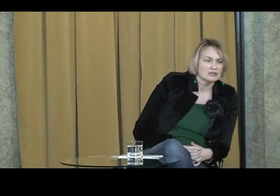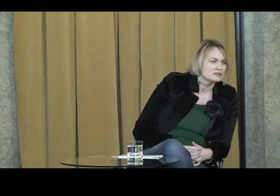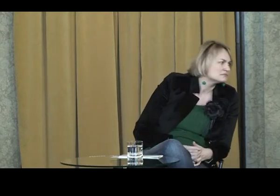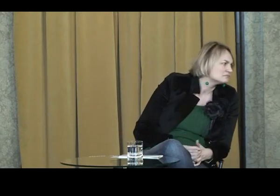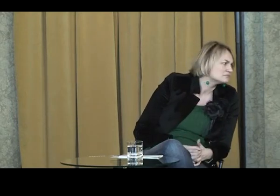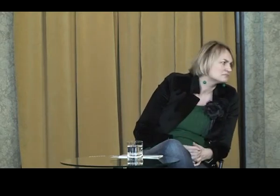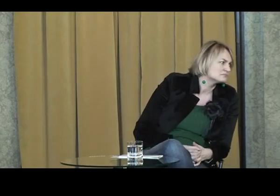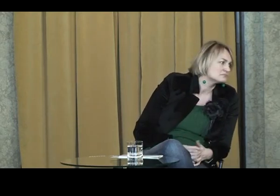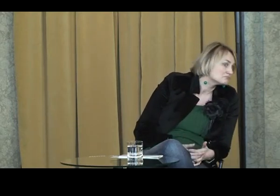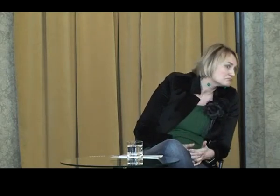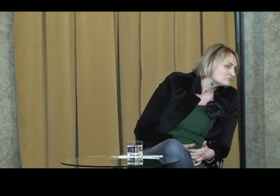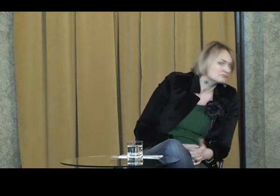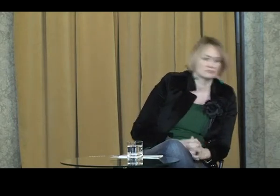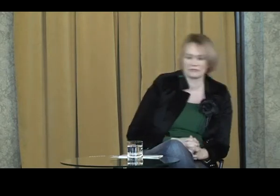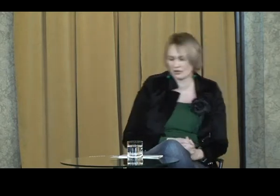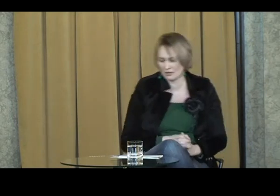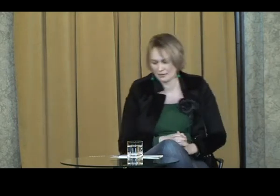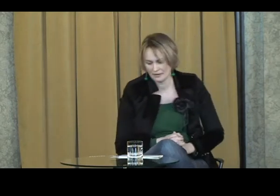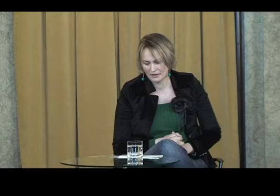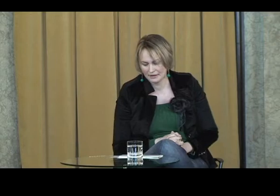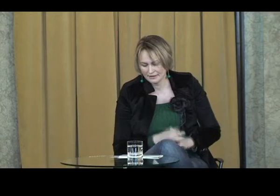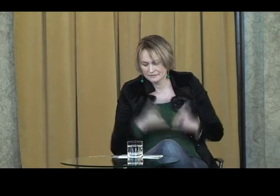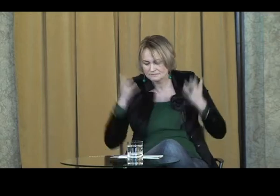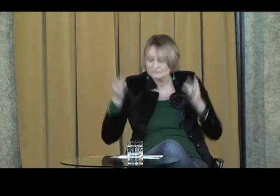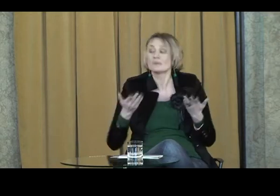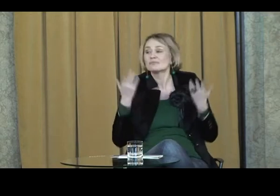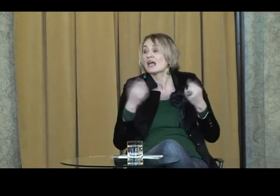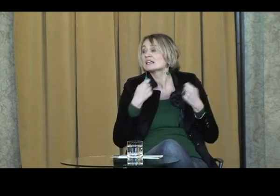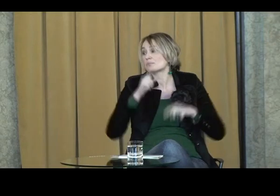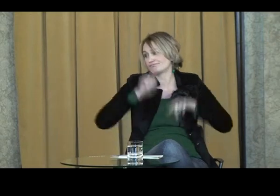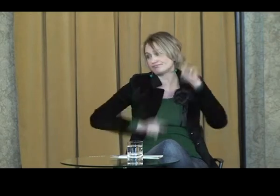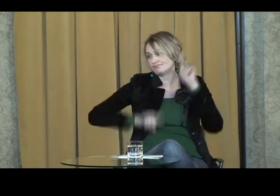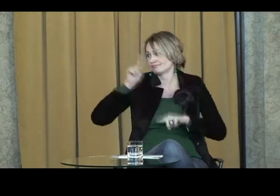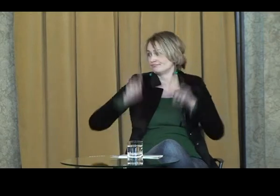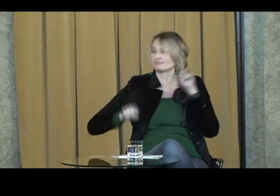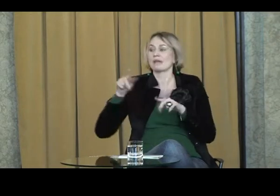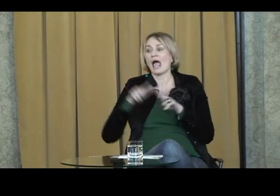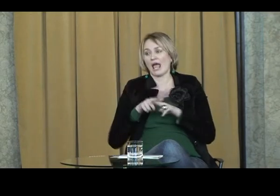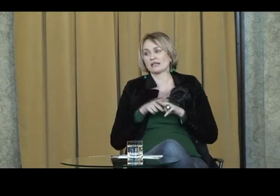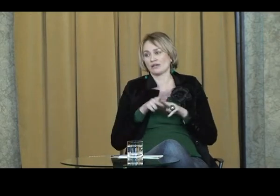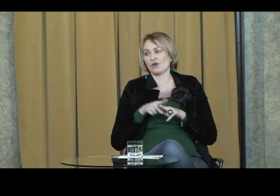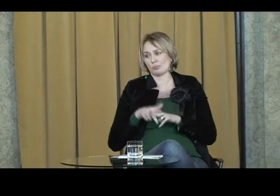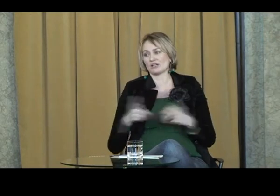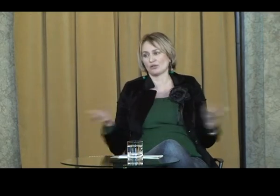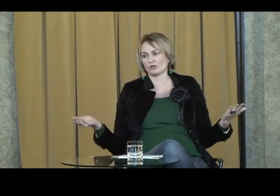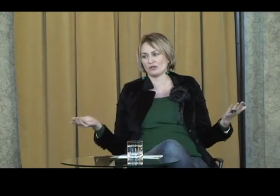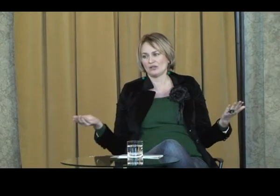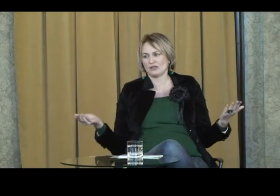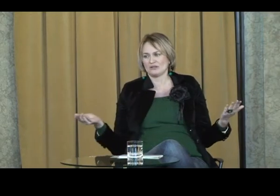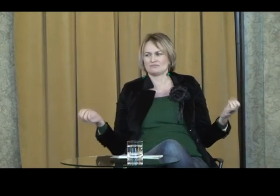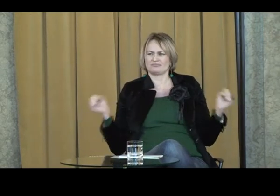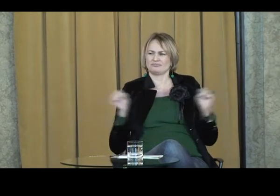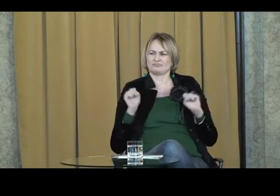sagt mir manchmal nach, ich sei gar nicht richtig behindert. Es gibt also ganz viele Arten von